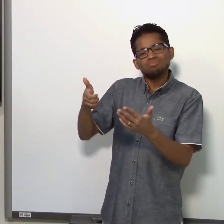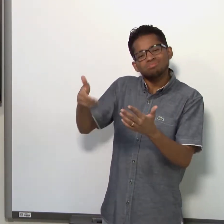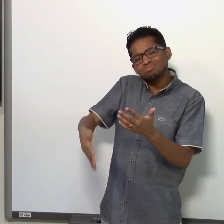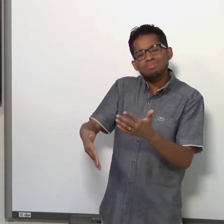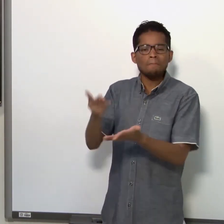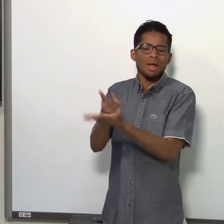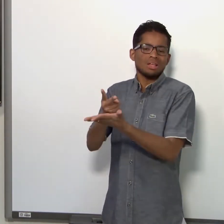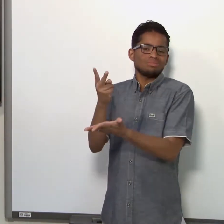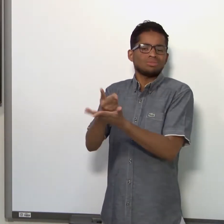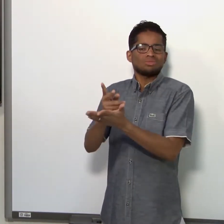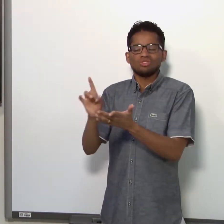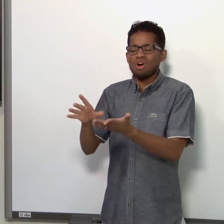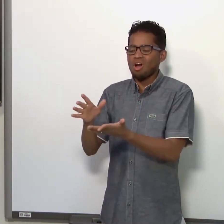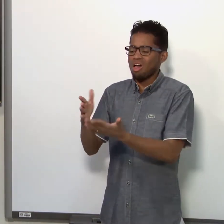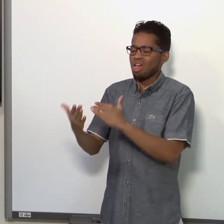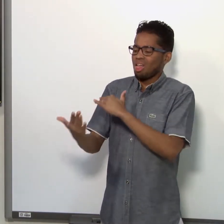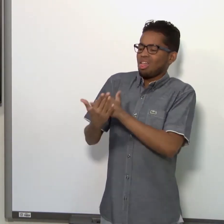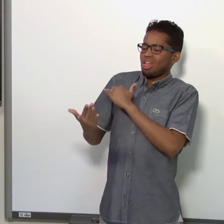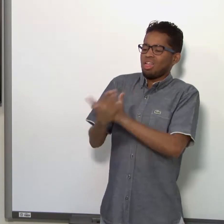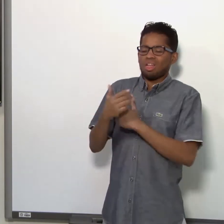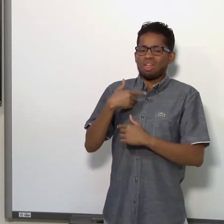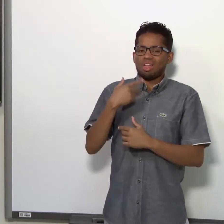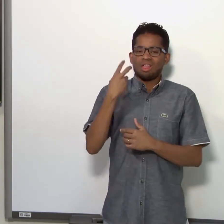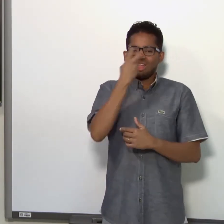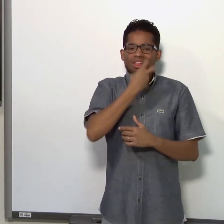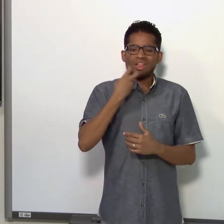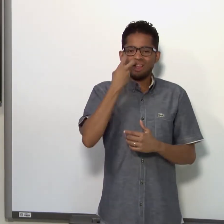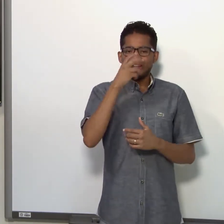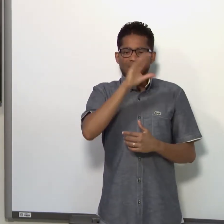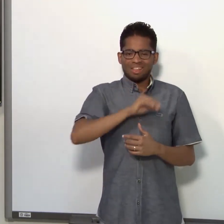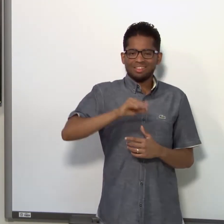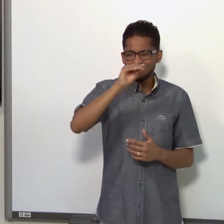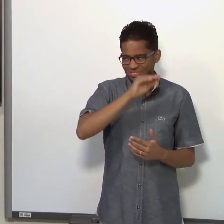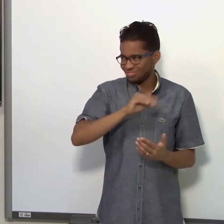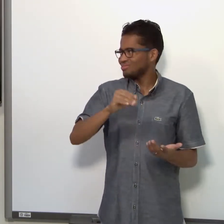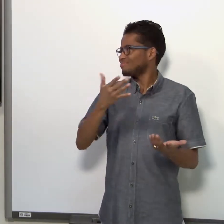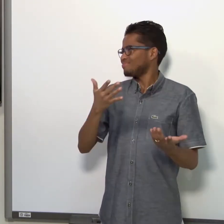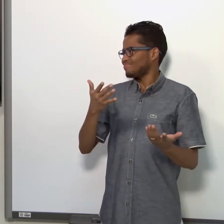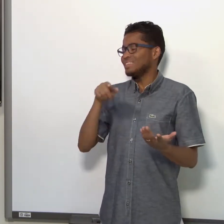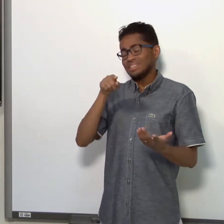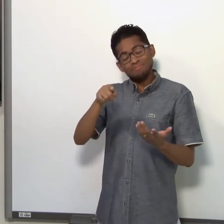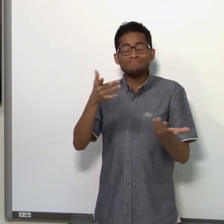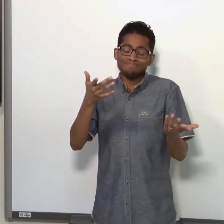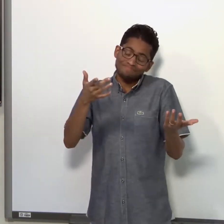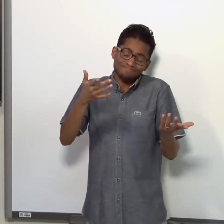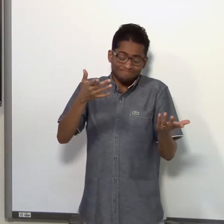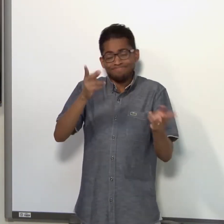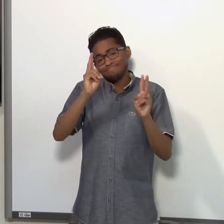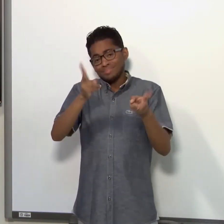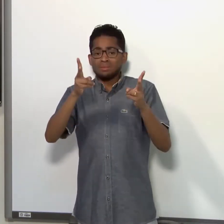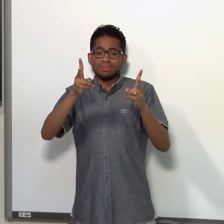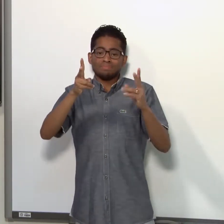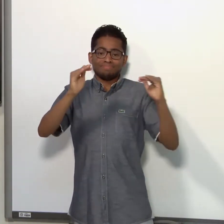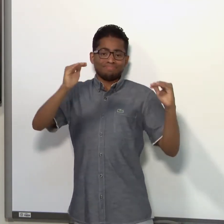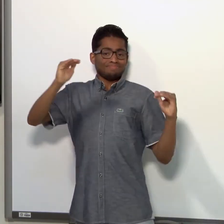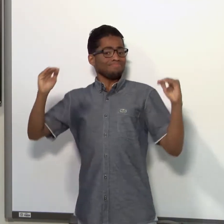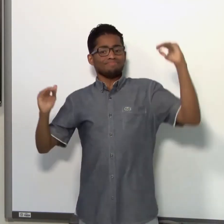inferiorizada. É somente um auxílio para o desenvolvimento da fala. Então, continua ainda